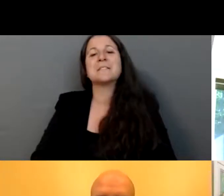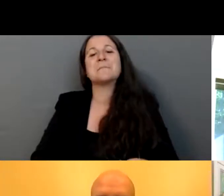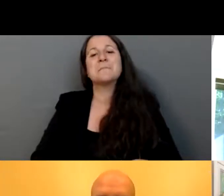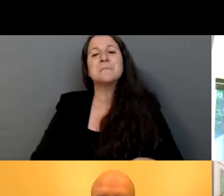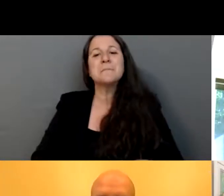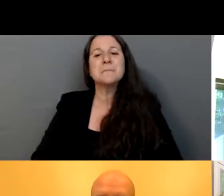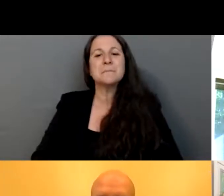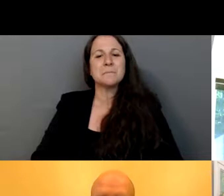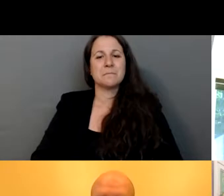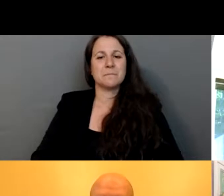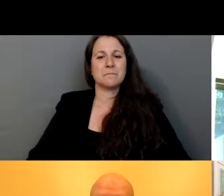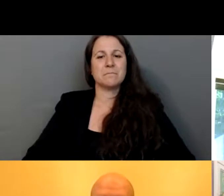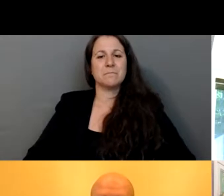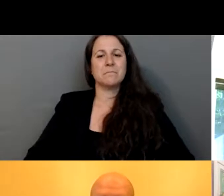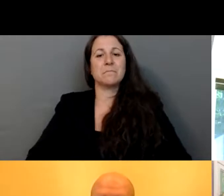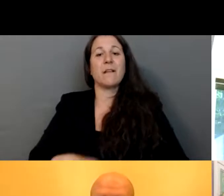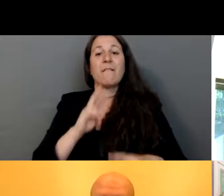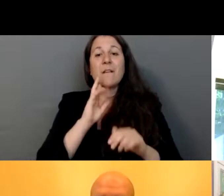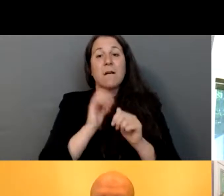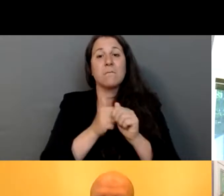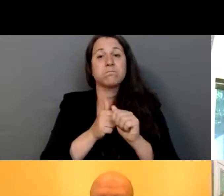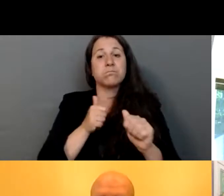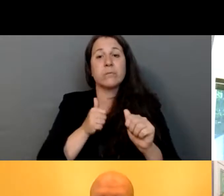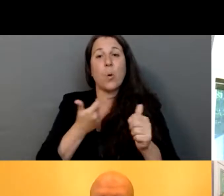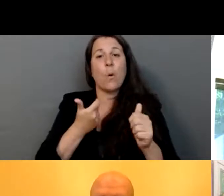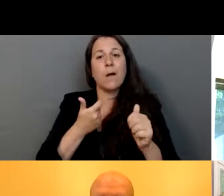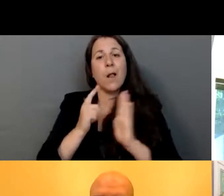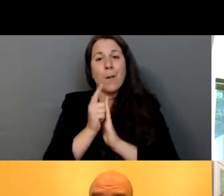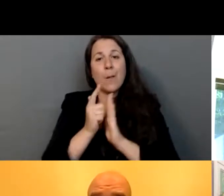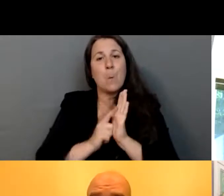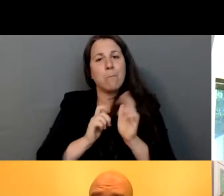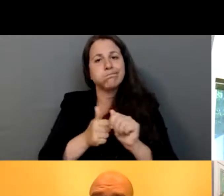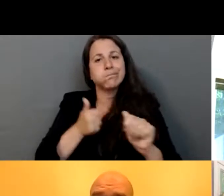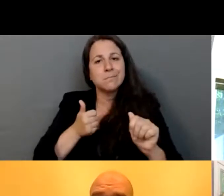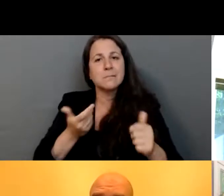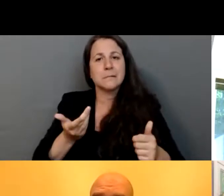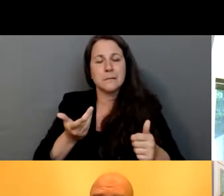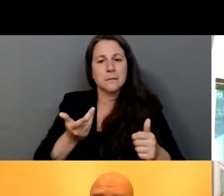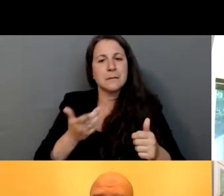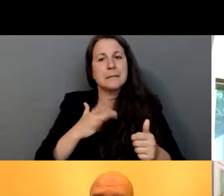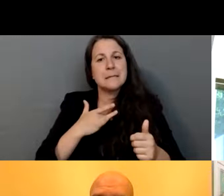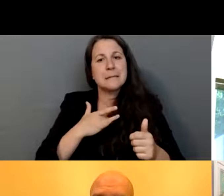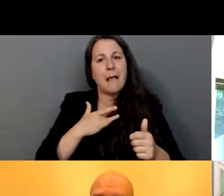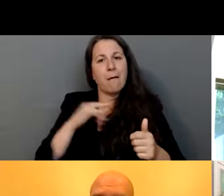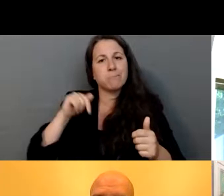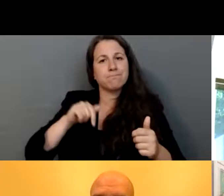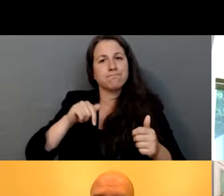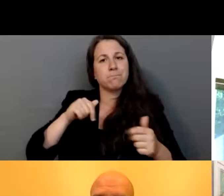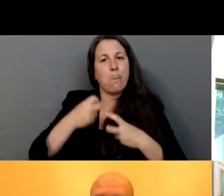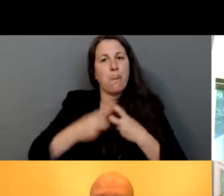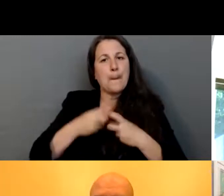fait, je pense qu'on a un retard au niveau de la législation au Québec. Beaucoup. Je pense qu'une partie de la réponse se situe